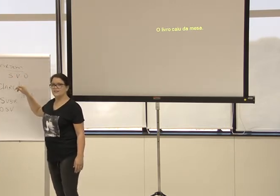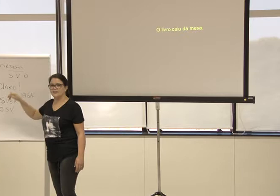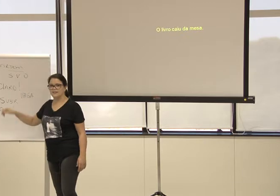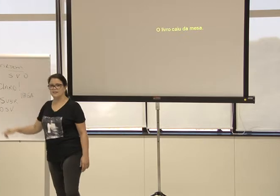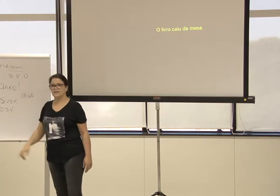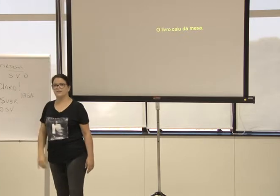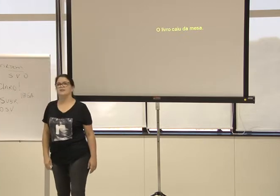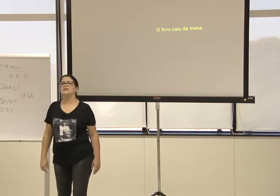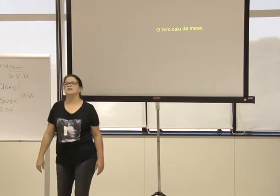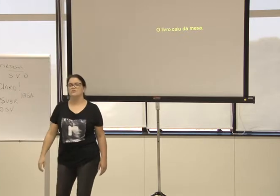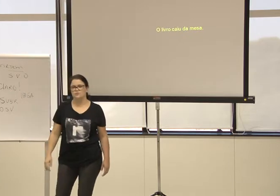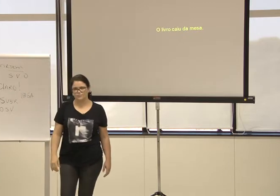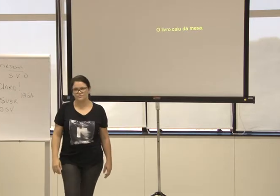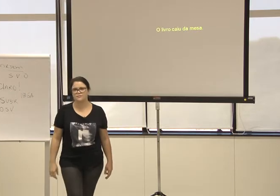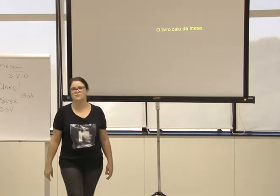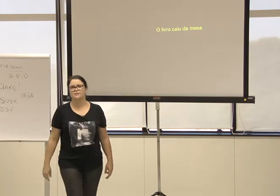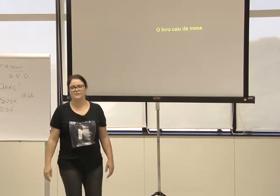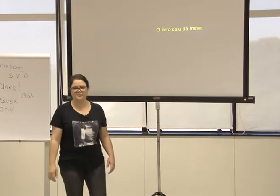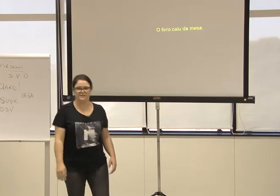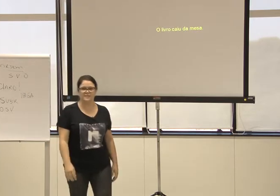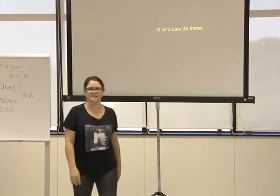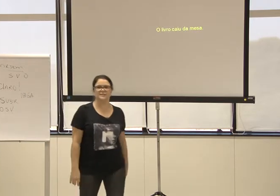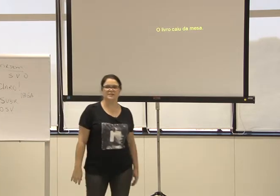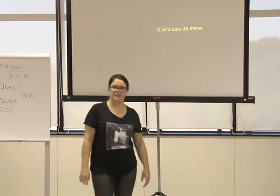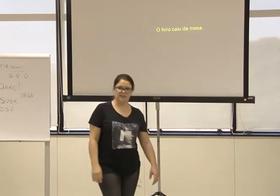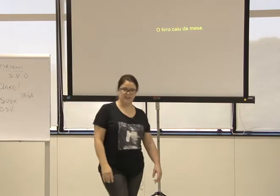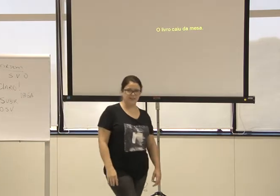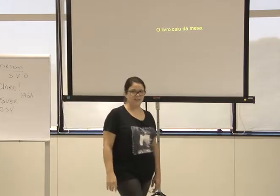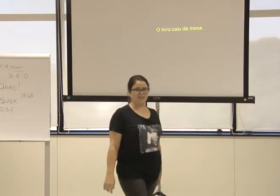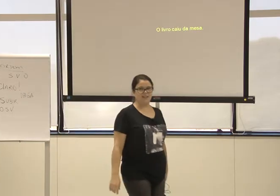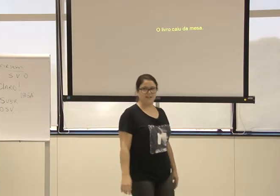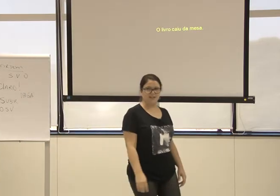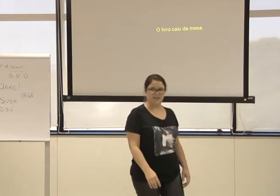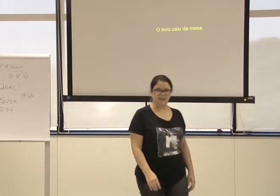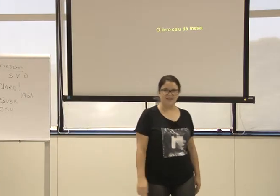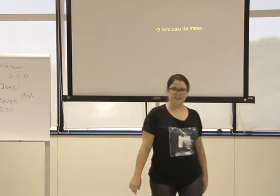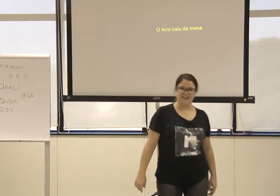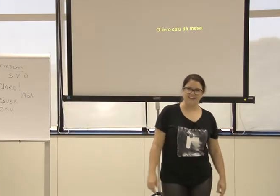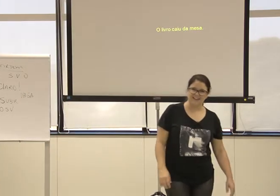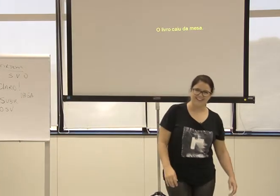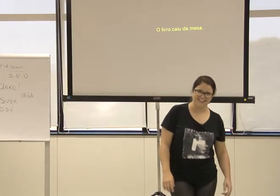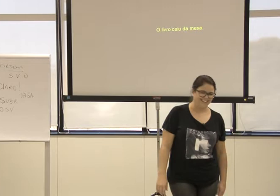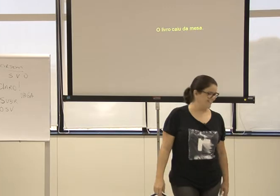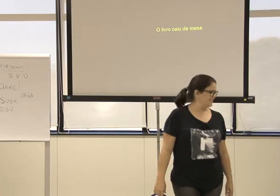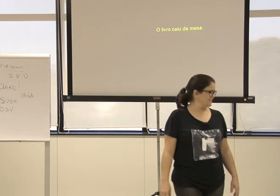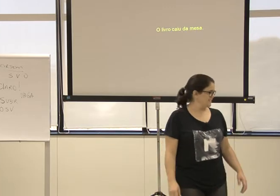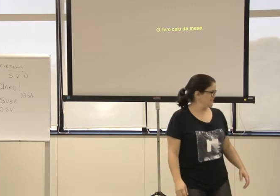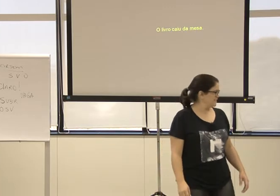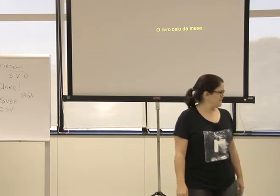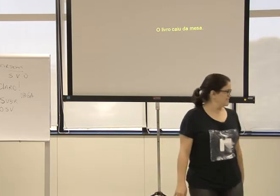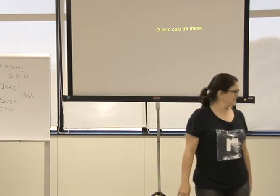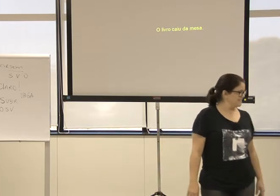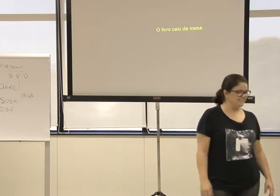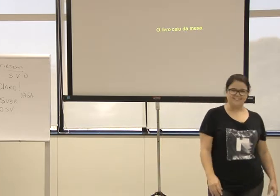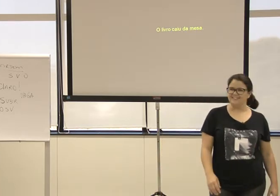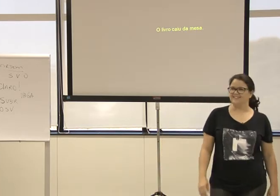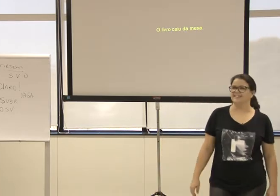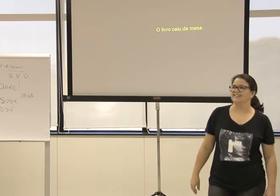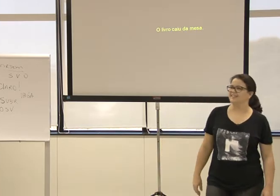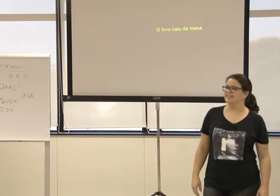e ação. Isso. De repente, o objeto que você vai pensar em português. Qual é o objeto da frase? Lugar aqui é a frase. O livro aí,